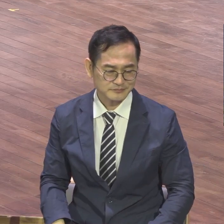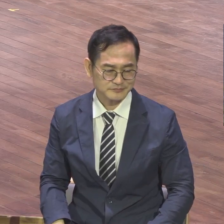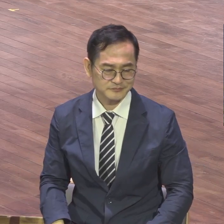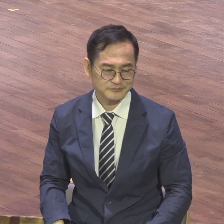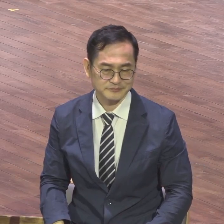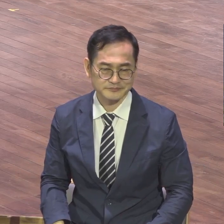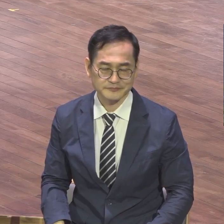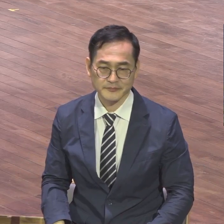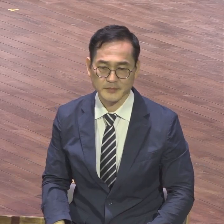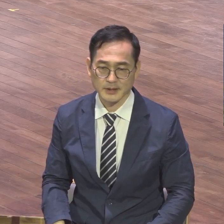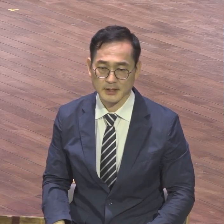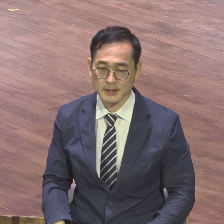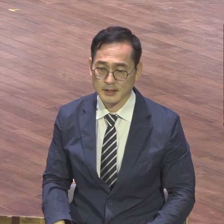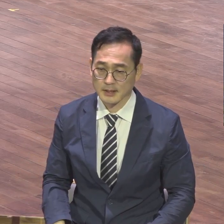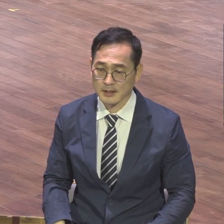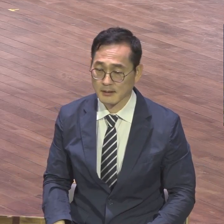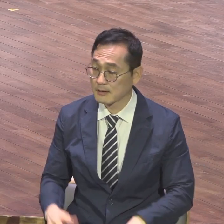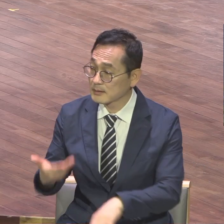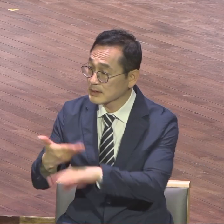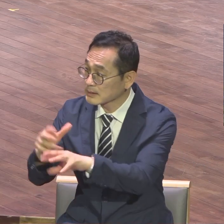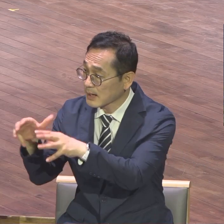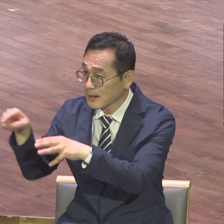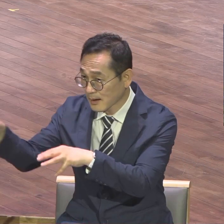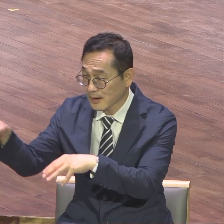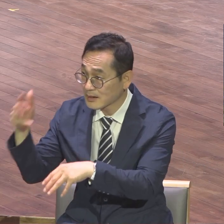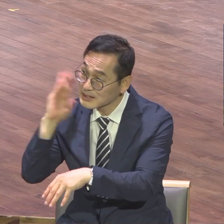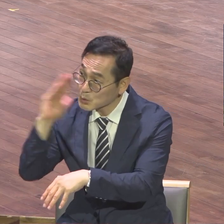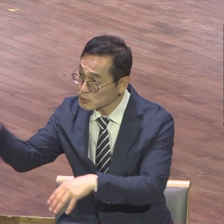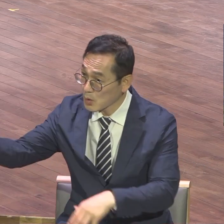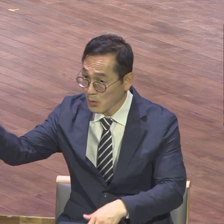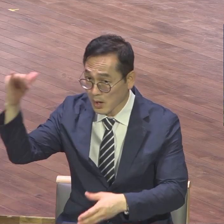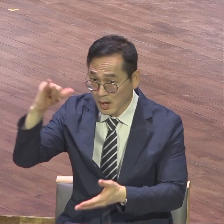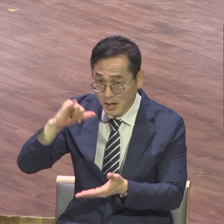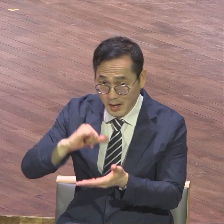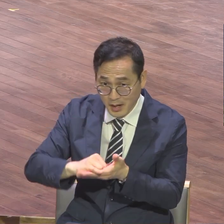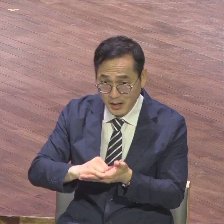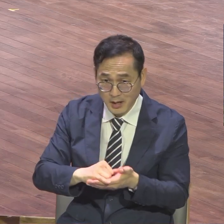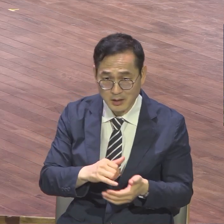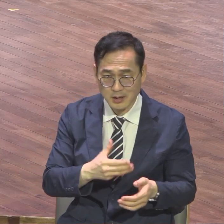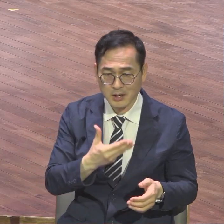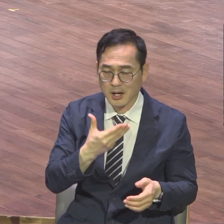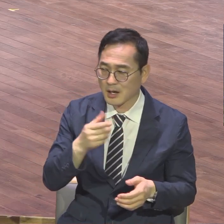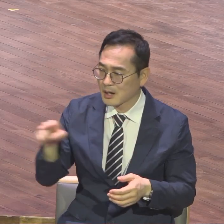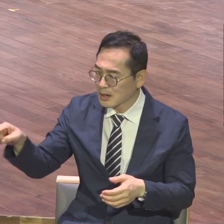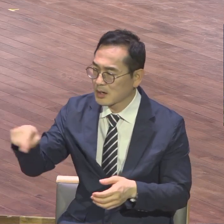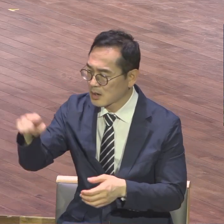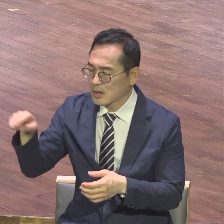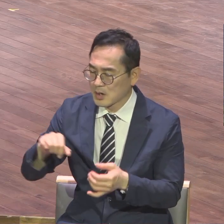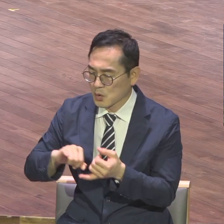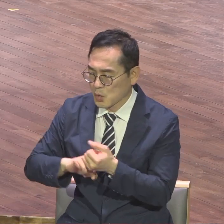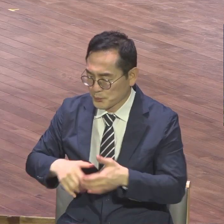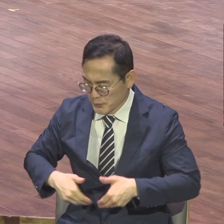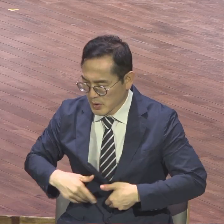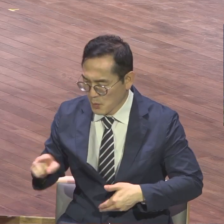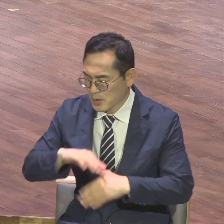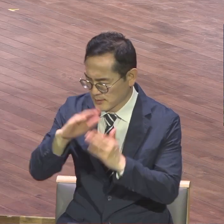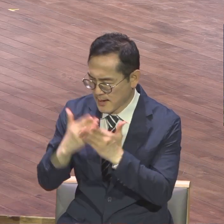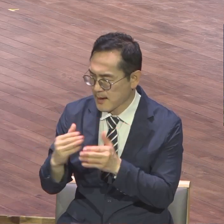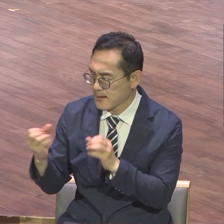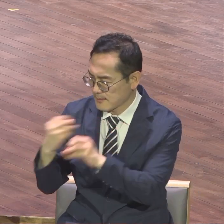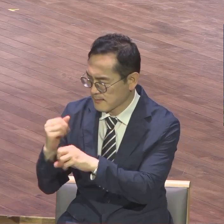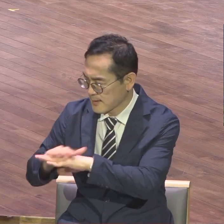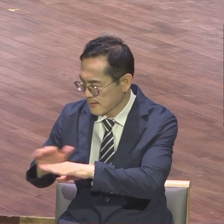주고 서밋 망대, 아멘, 서밋 그렇게 여러분이 되기를